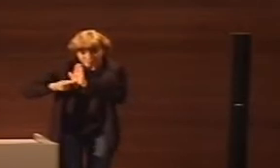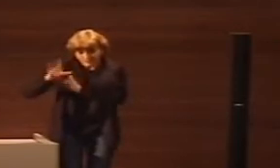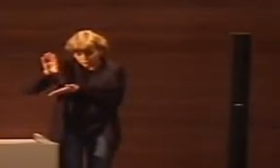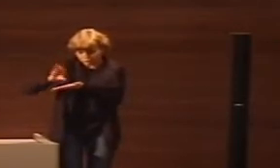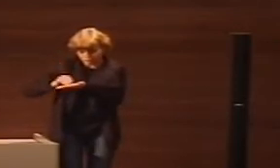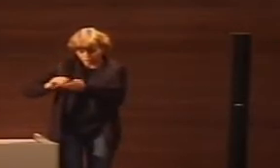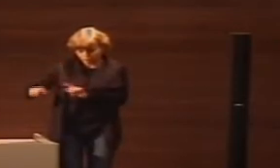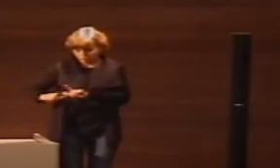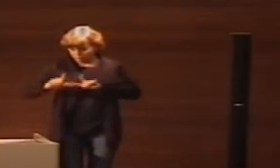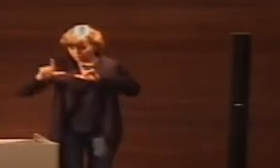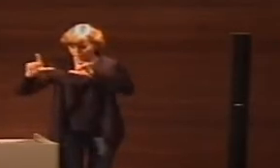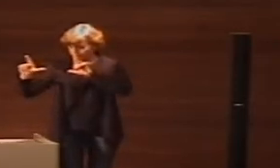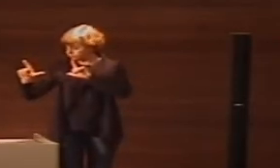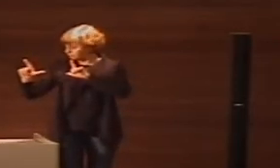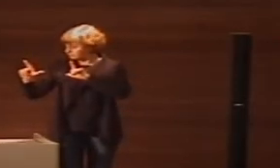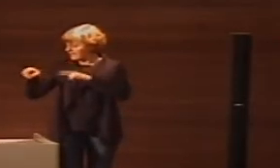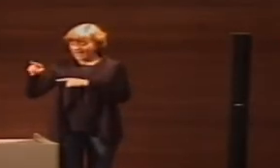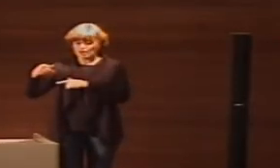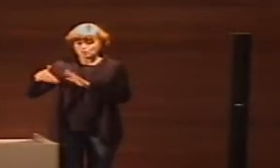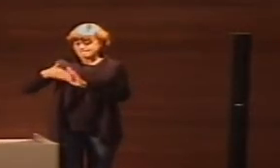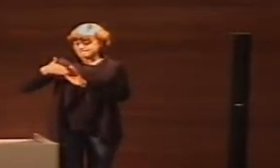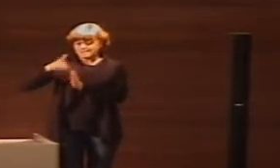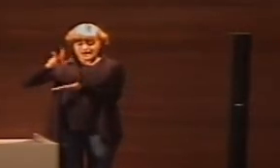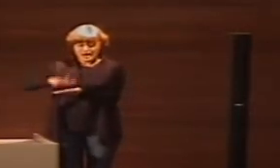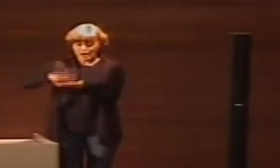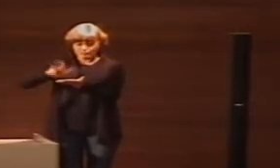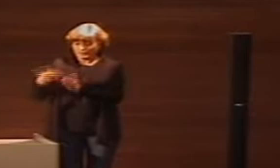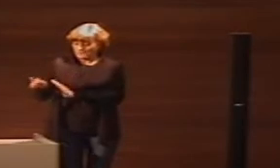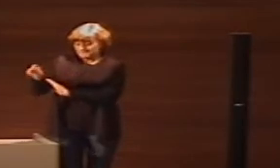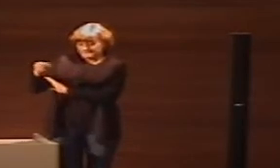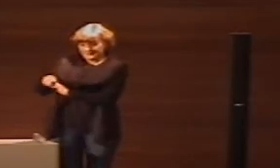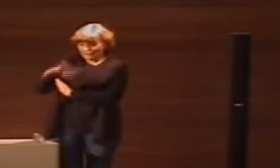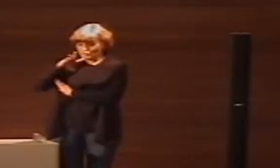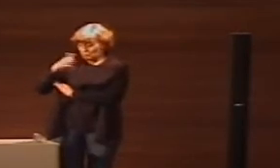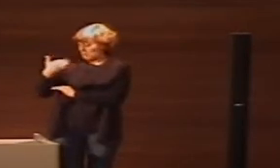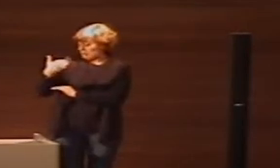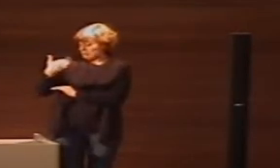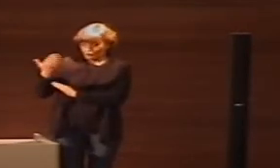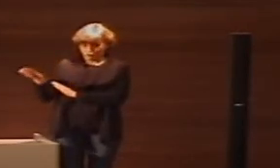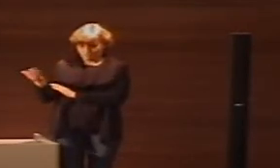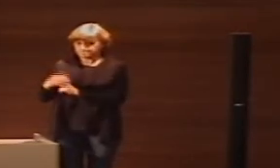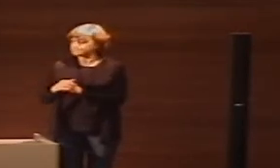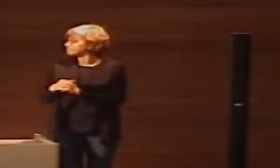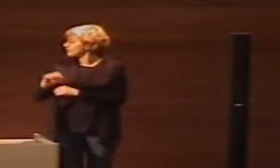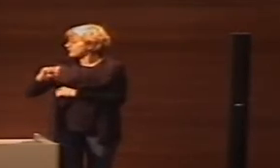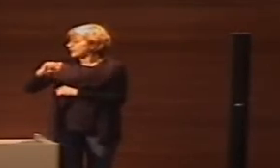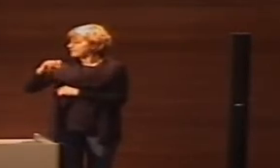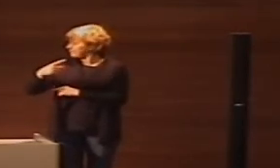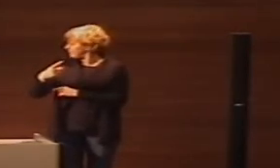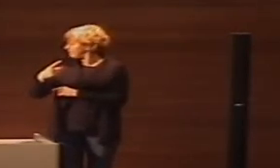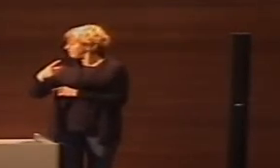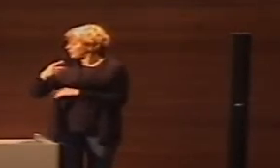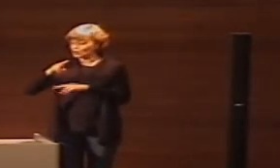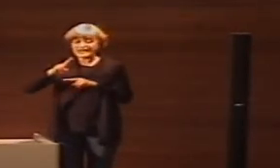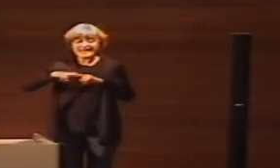esto ya probablemente no cambie mucho de cara a su aprobación final. En negro está lo que es seguro que contiene y en gris lo